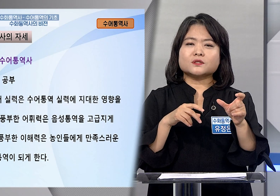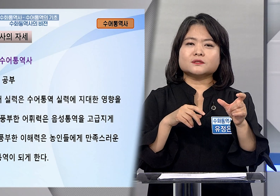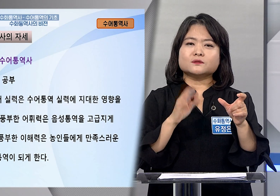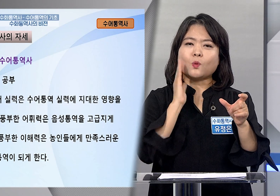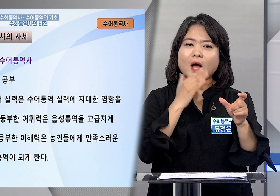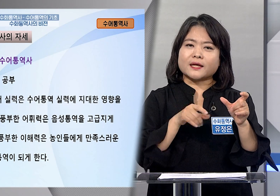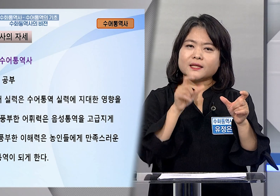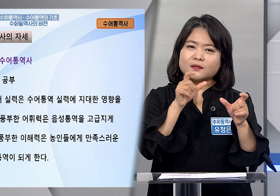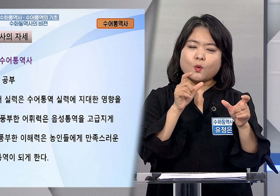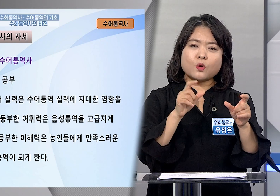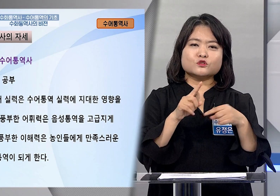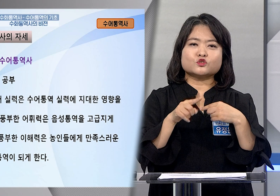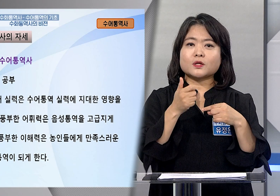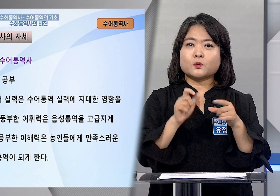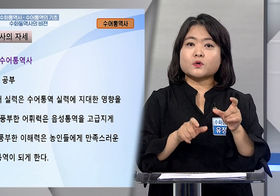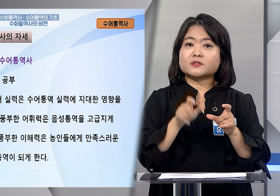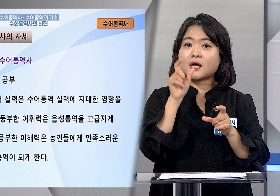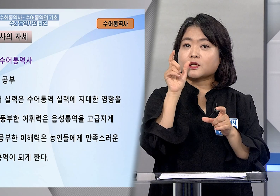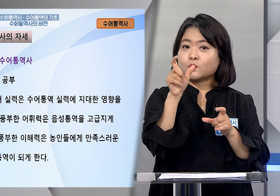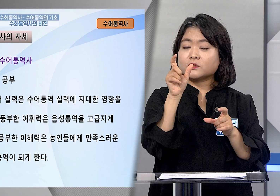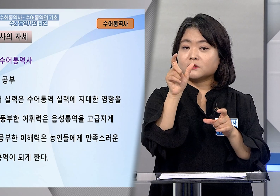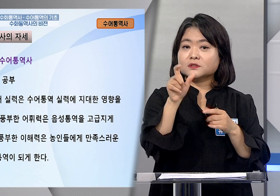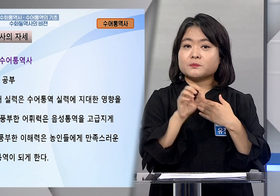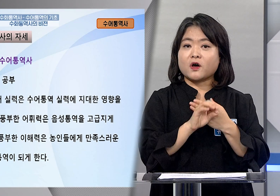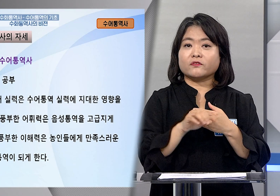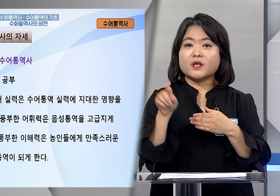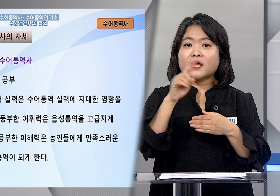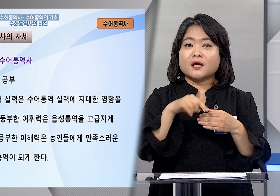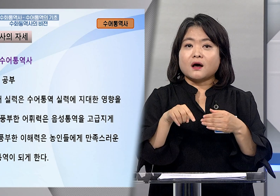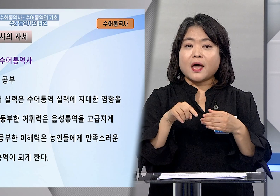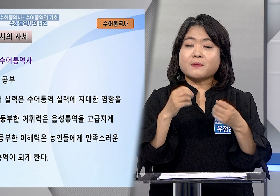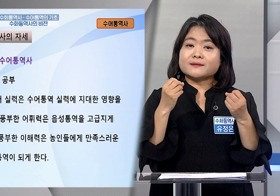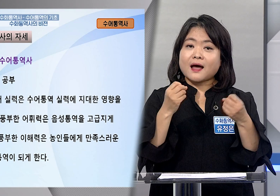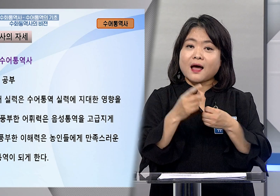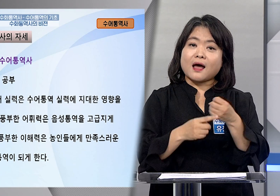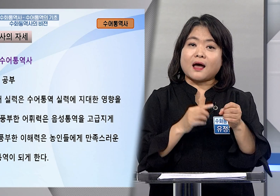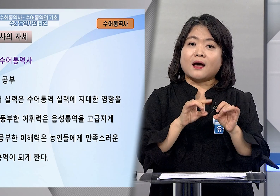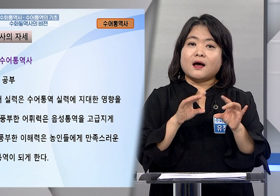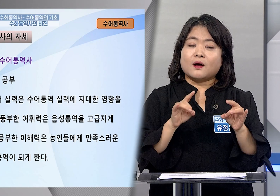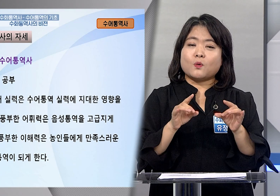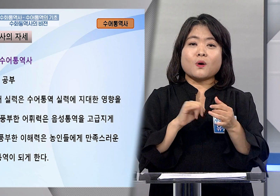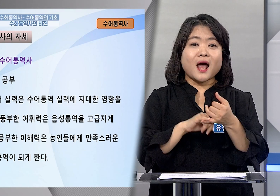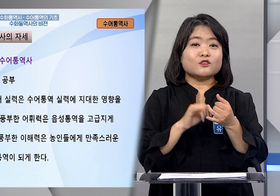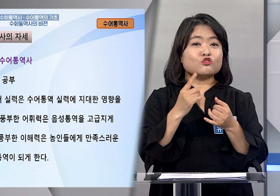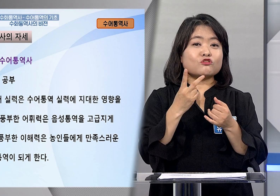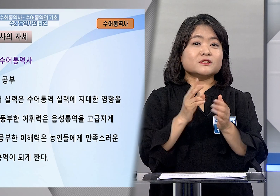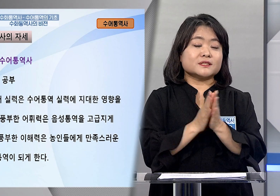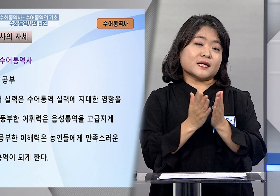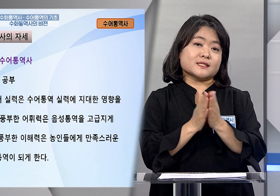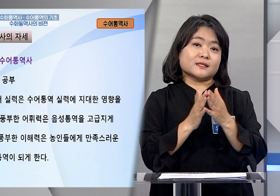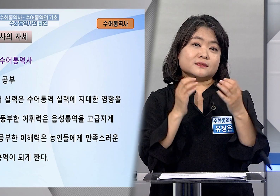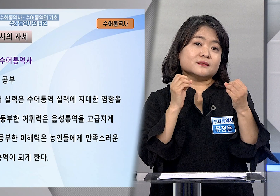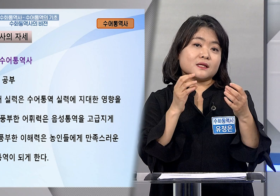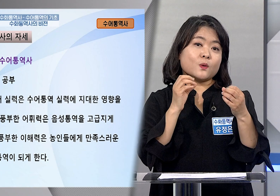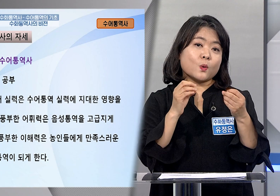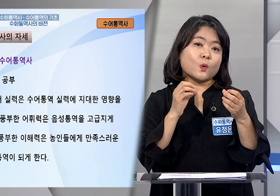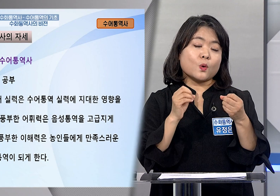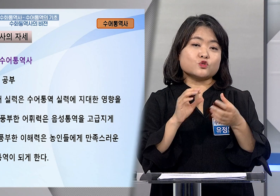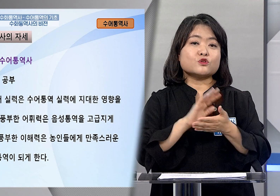혹은 농아인 혹은 수화통역사 키워드를 넣으면 해마다 꼭 한두 권씩의 책은 새로